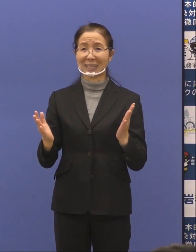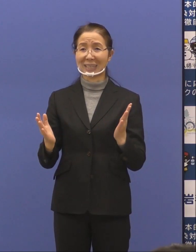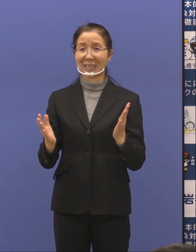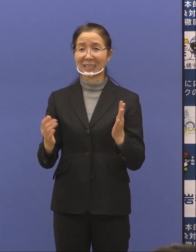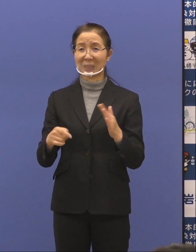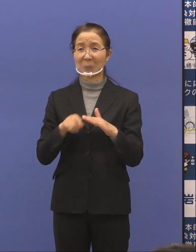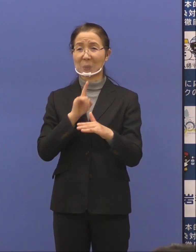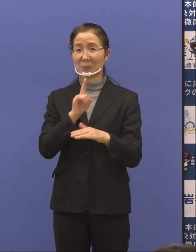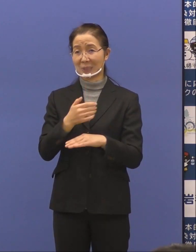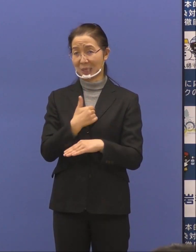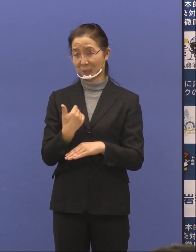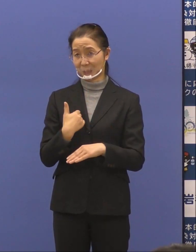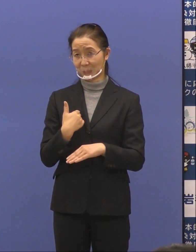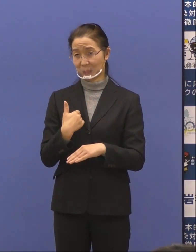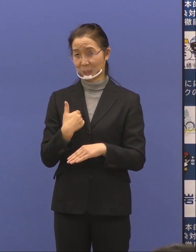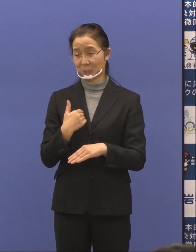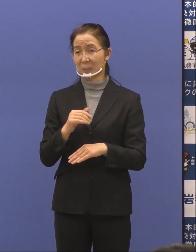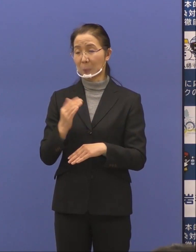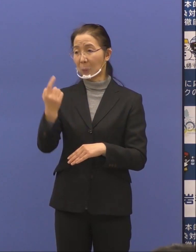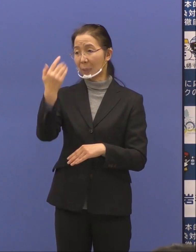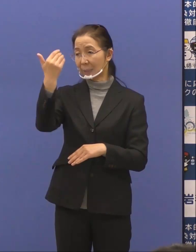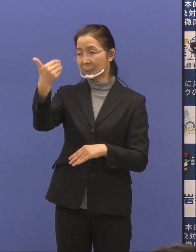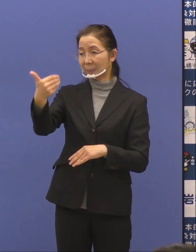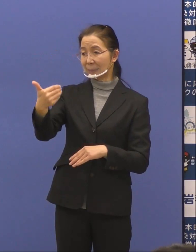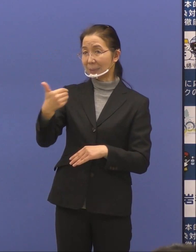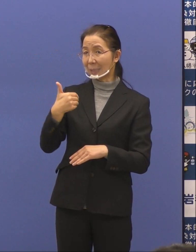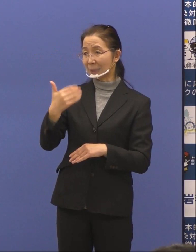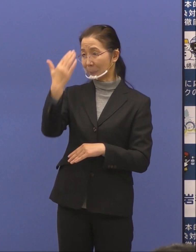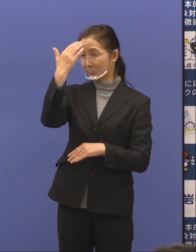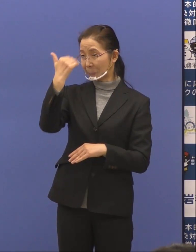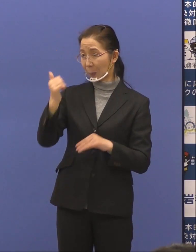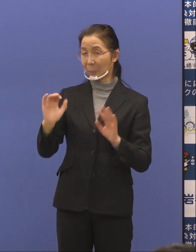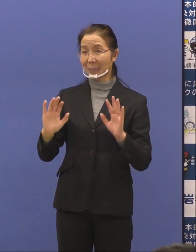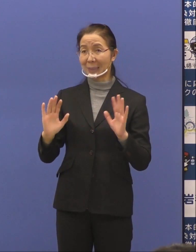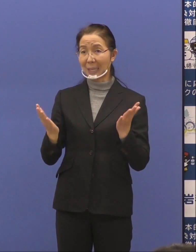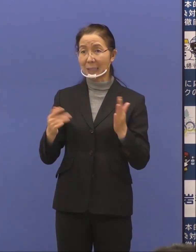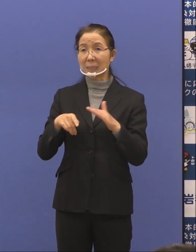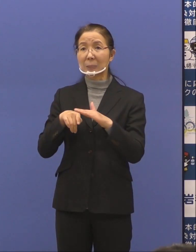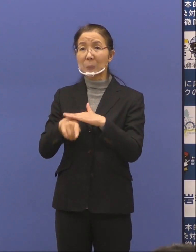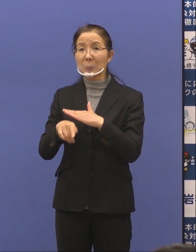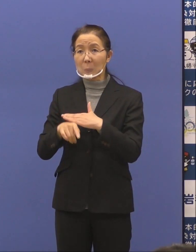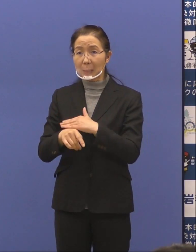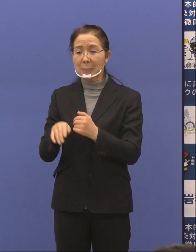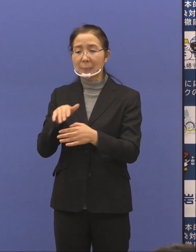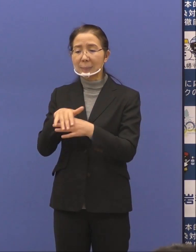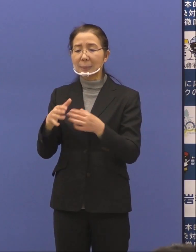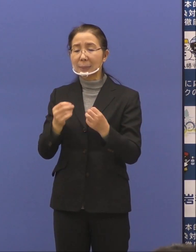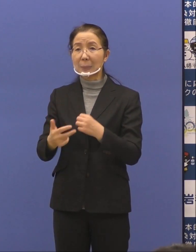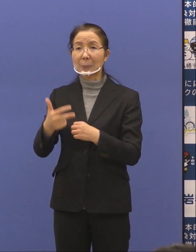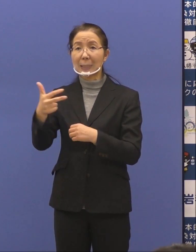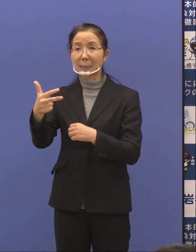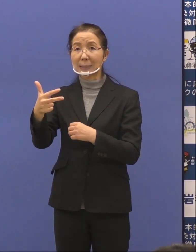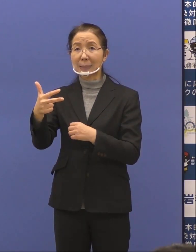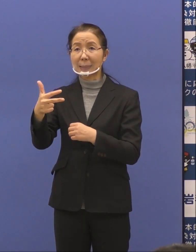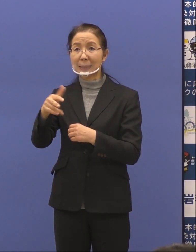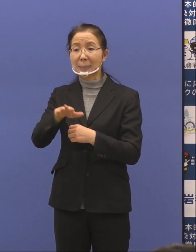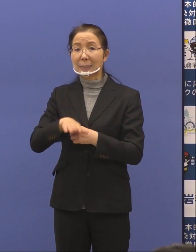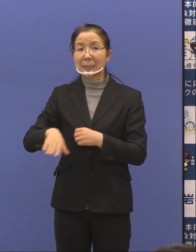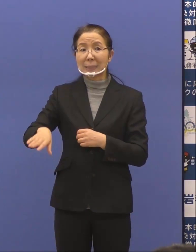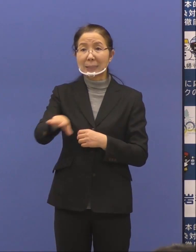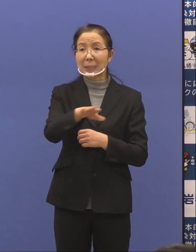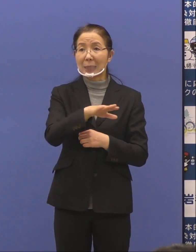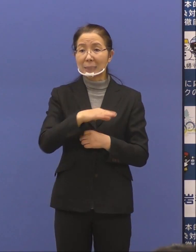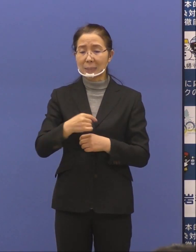ども、依頼がない背景には あまり滝沢氏以外に住所を持